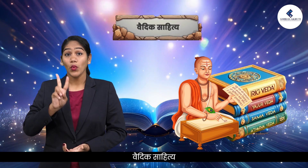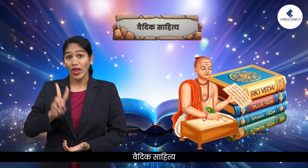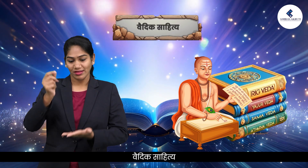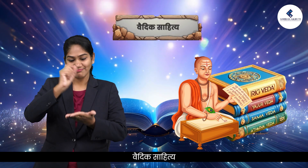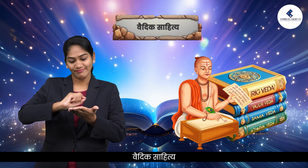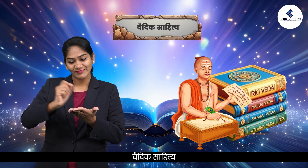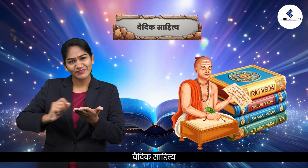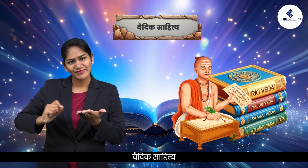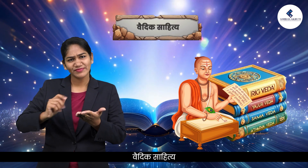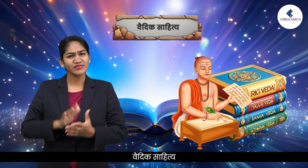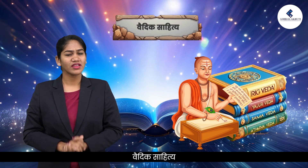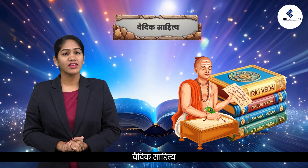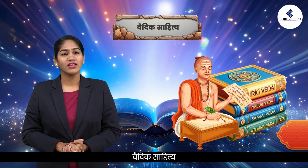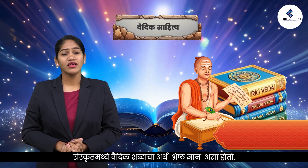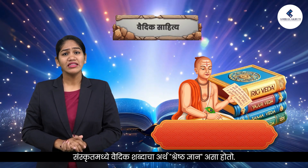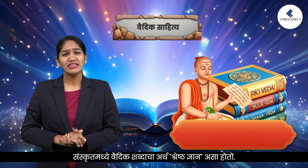वैदिक साहित्य.